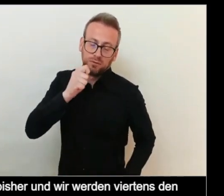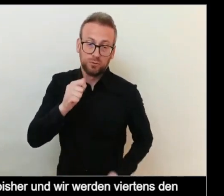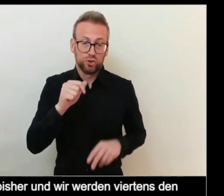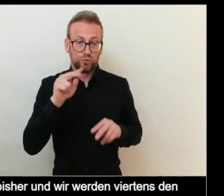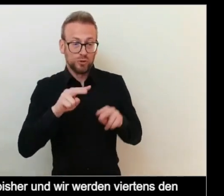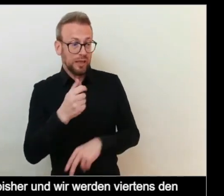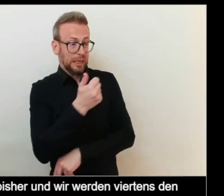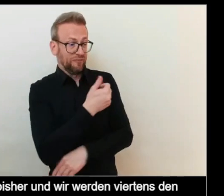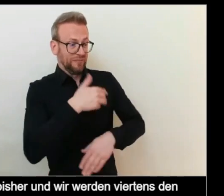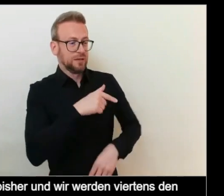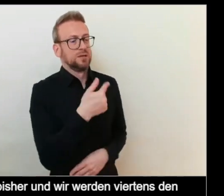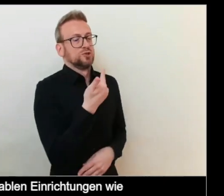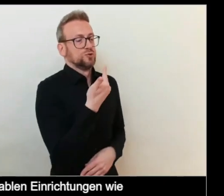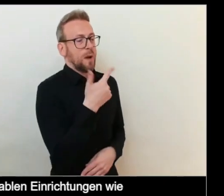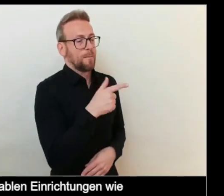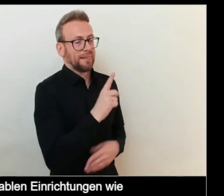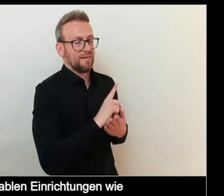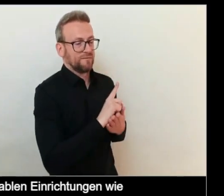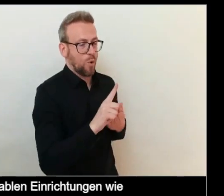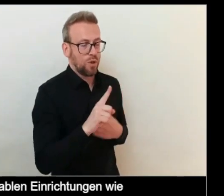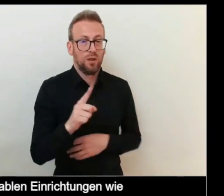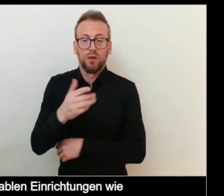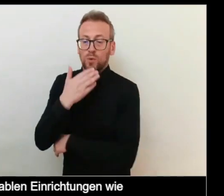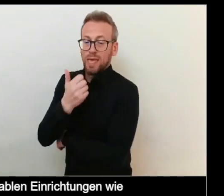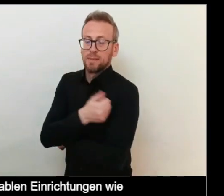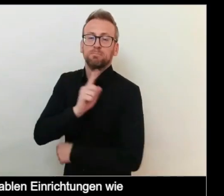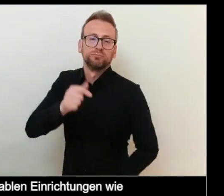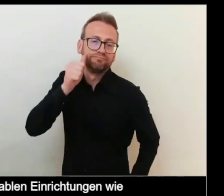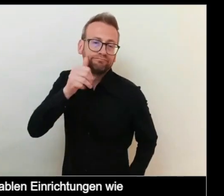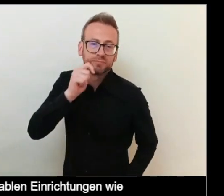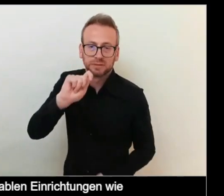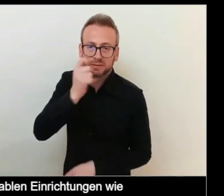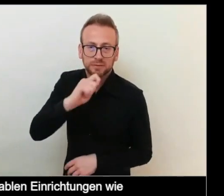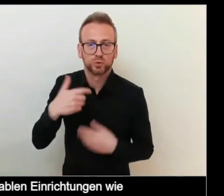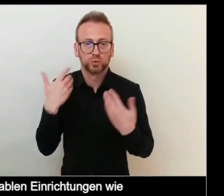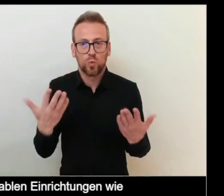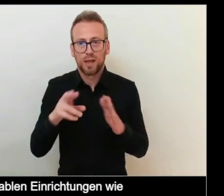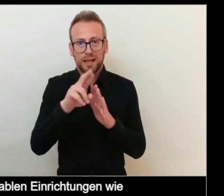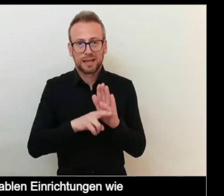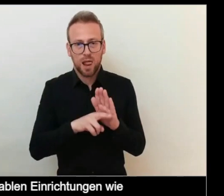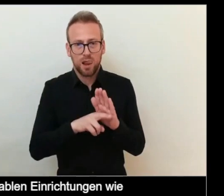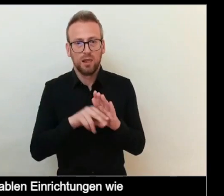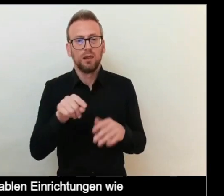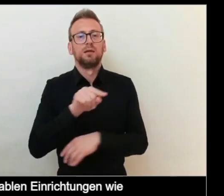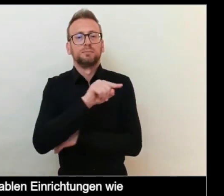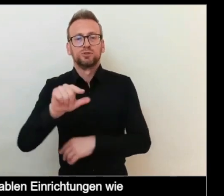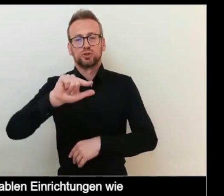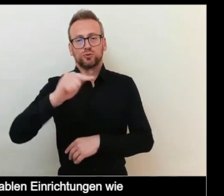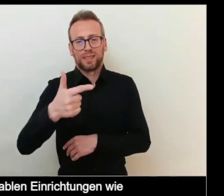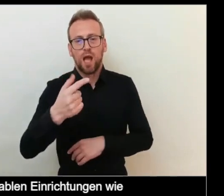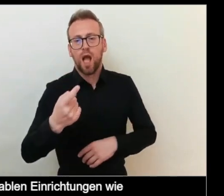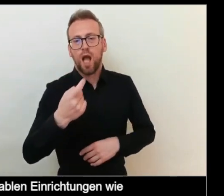jetzt die generellen Regelungen zu den Kontaktbeschränkungen. Das fällt weg. Es fällt weg Kapazitäts-